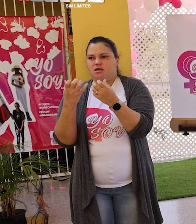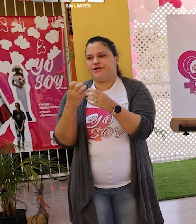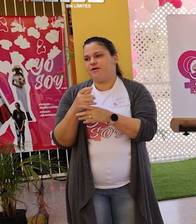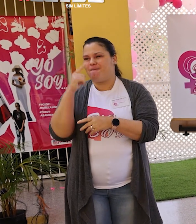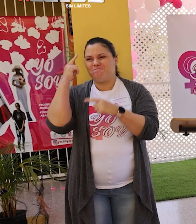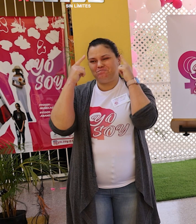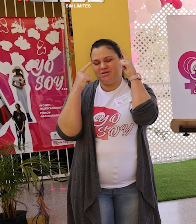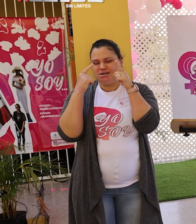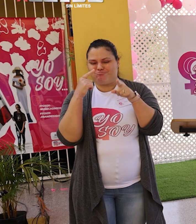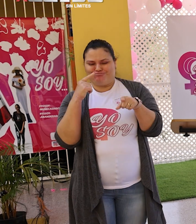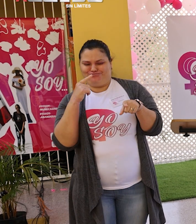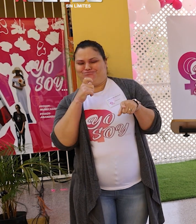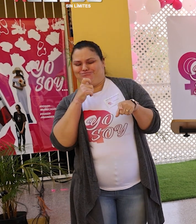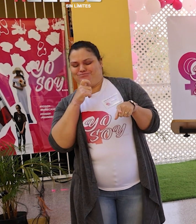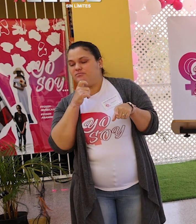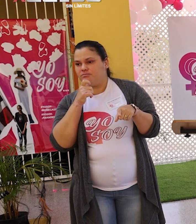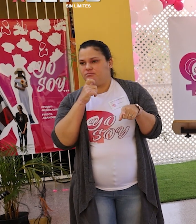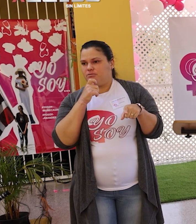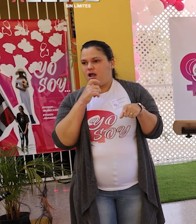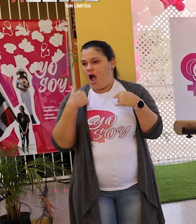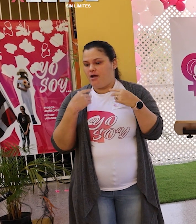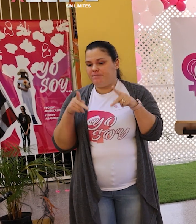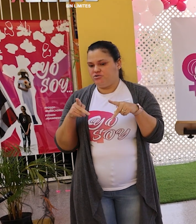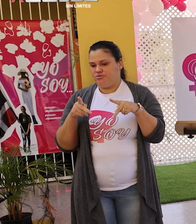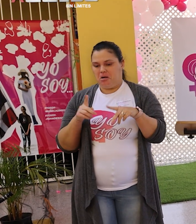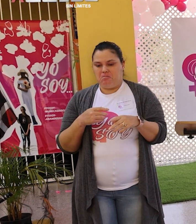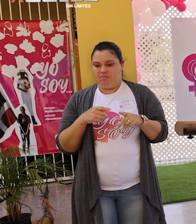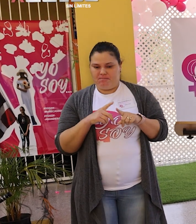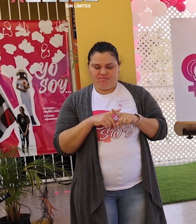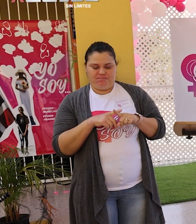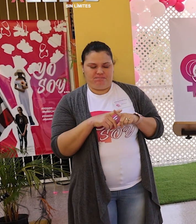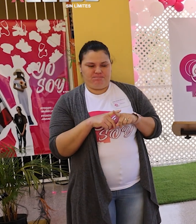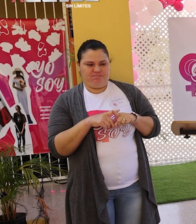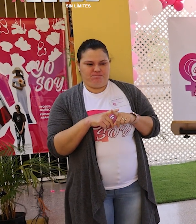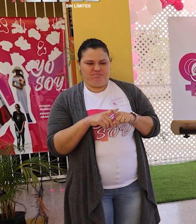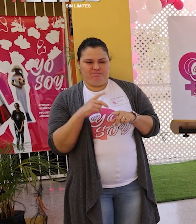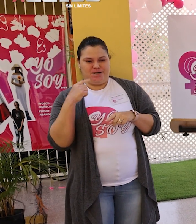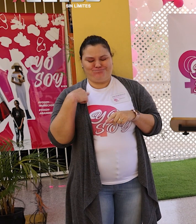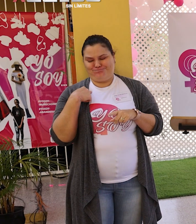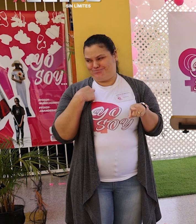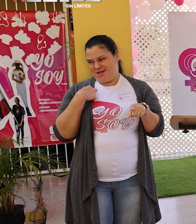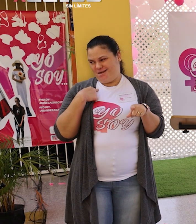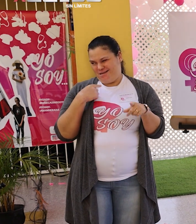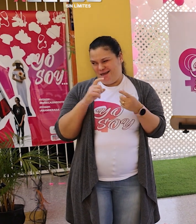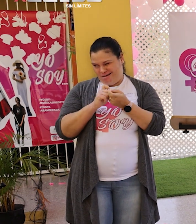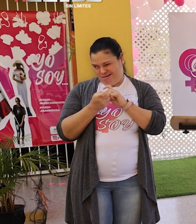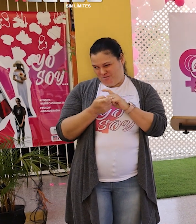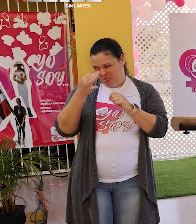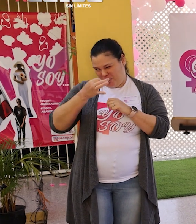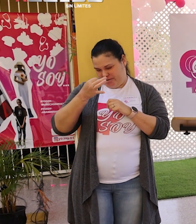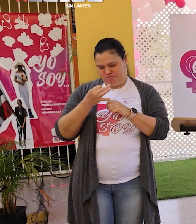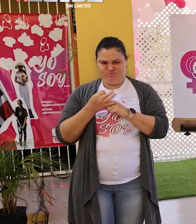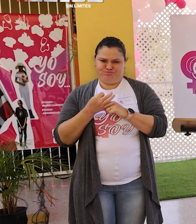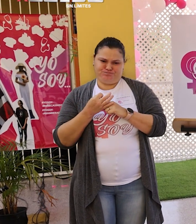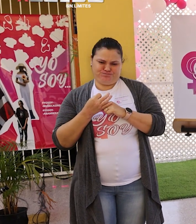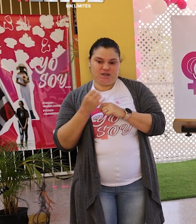los duden duden de ti porque van a dudar de ti van a dudar de tu cambio esta Nunca lo va a lograr